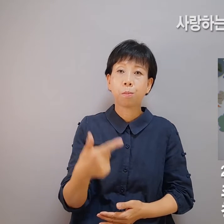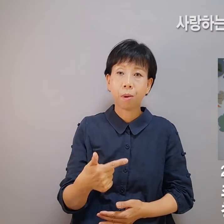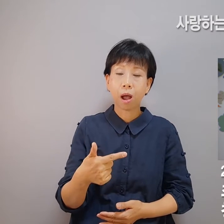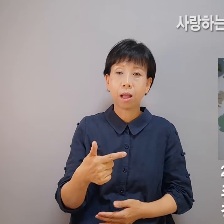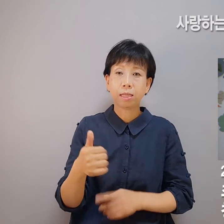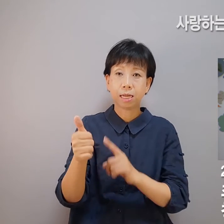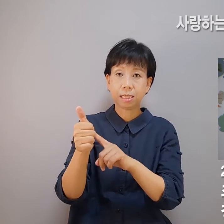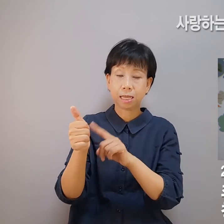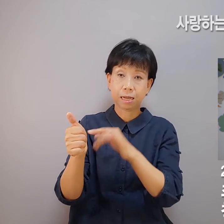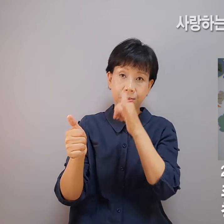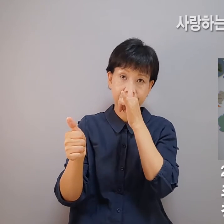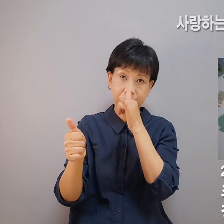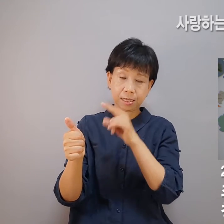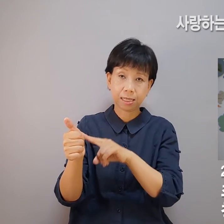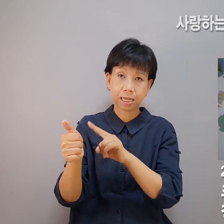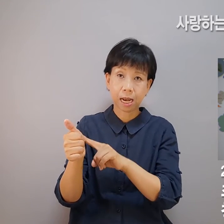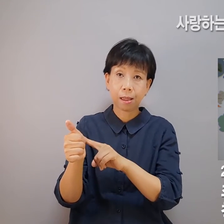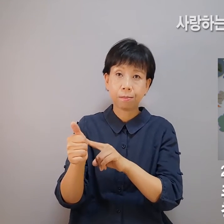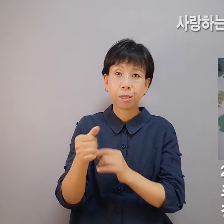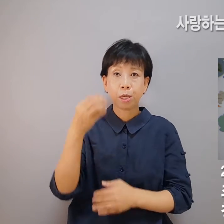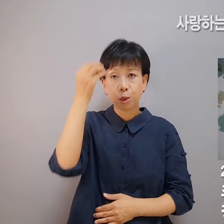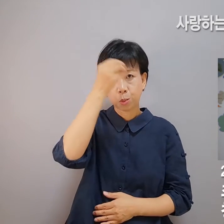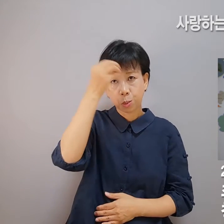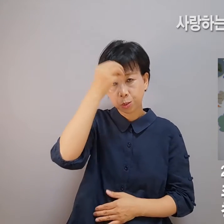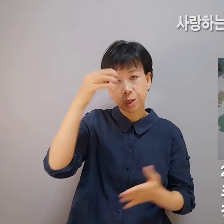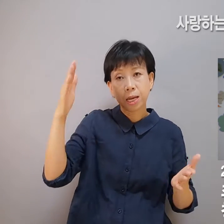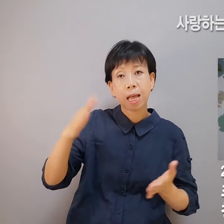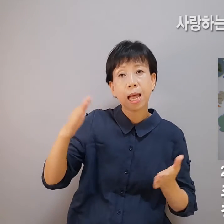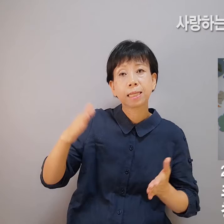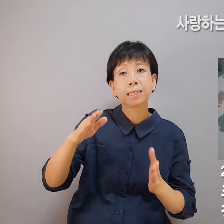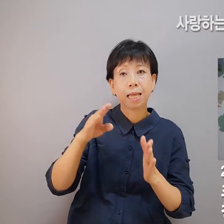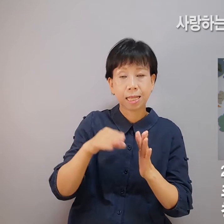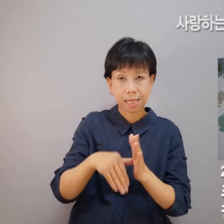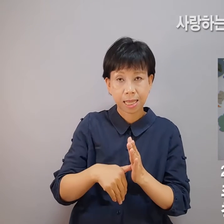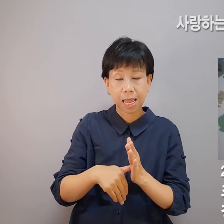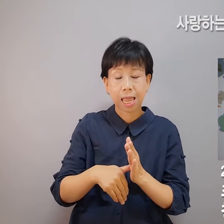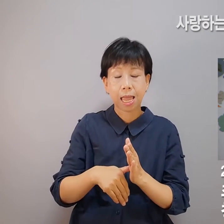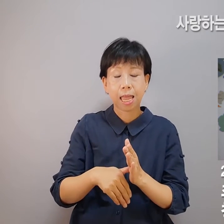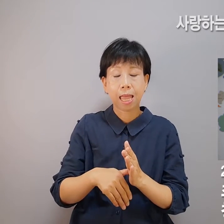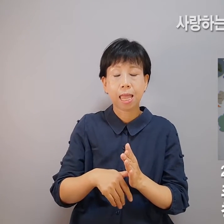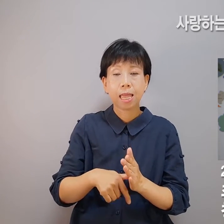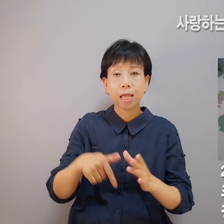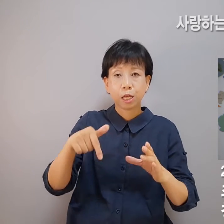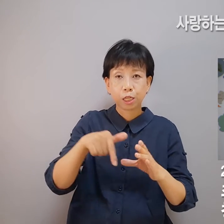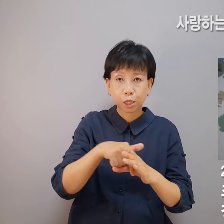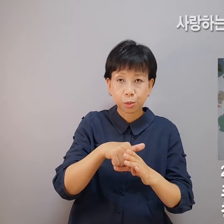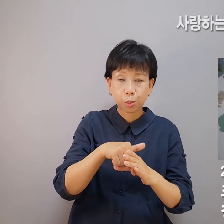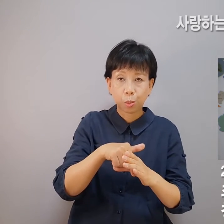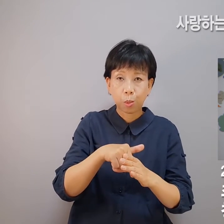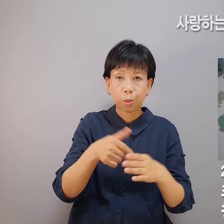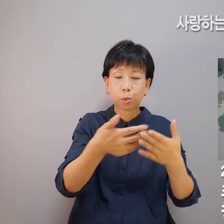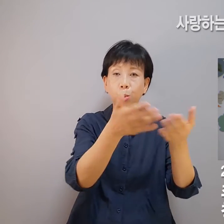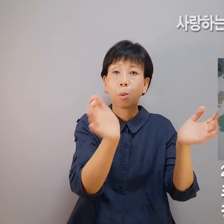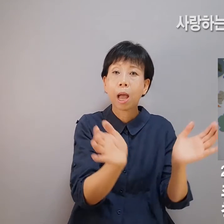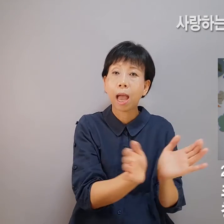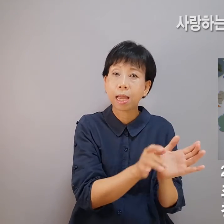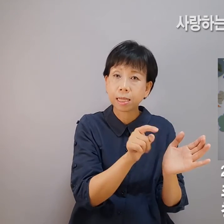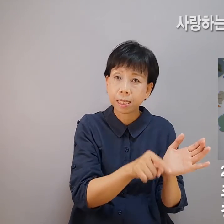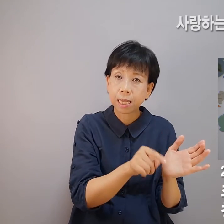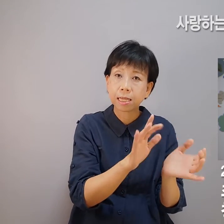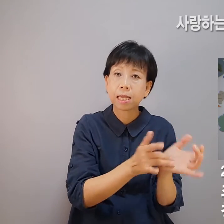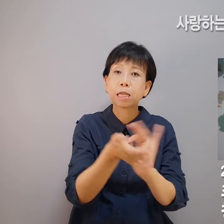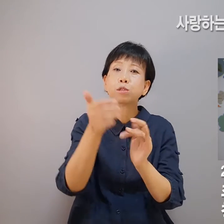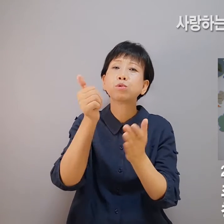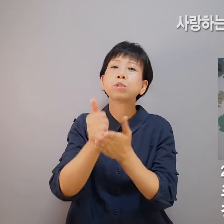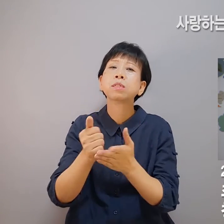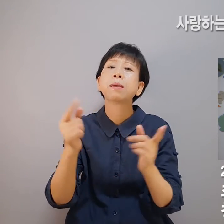오먼이 고등학교를 다닐 때 기독 동아리에서 예수님을 만난 거예요. 이 거듭남을